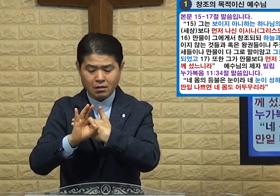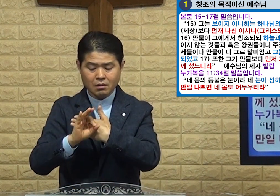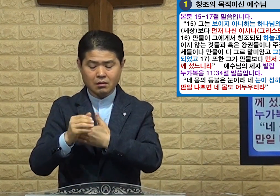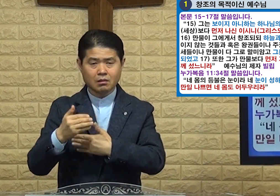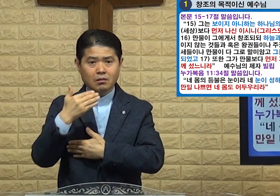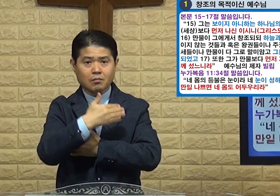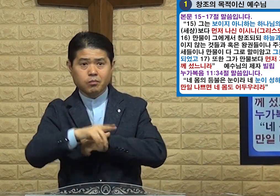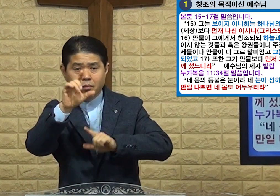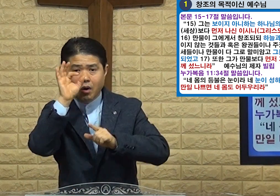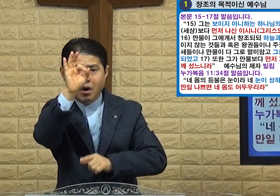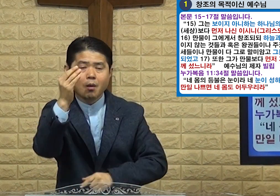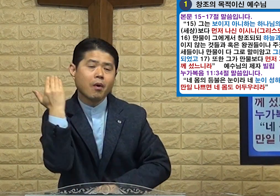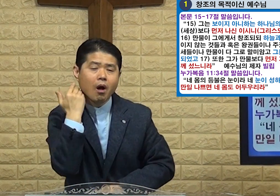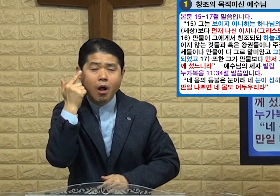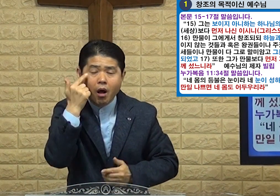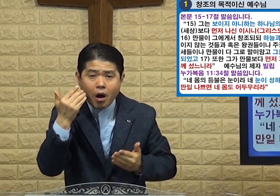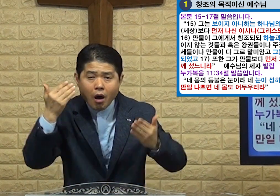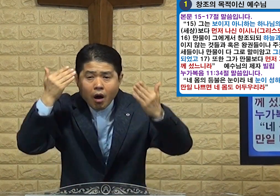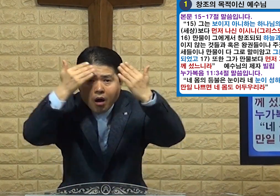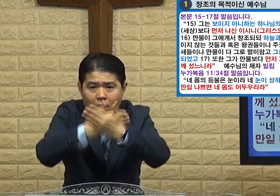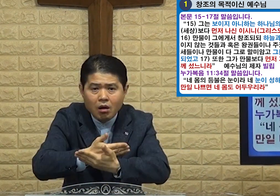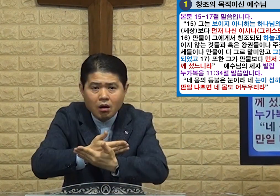나쁘면 내 몸도 어두우리라.